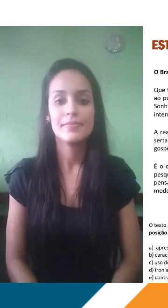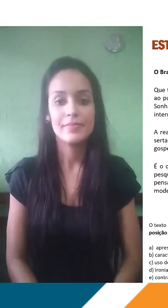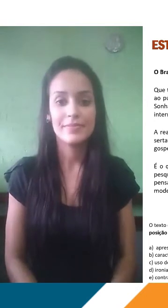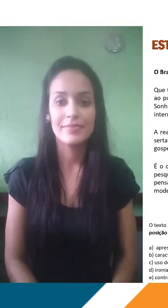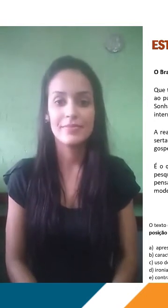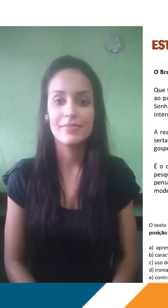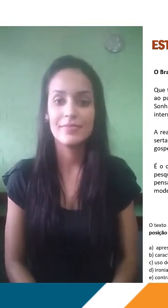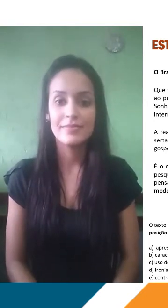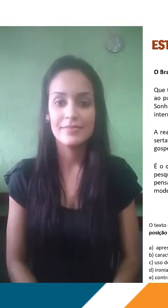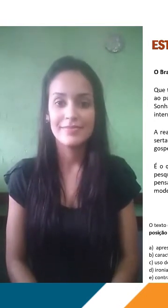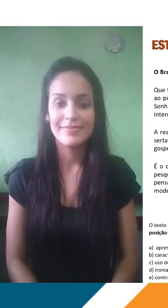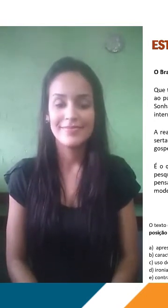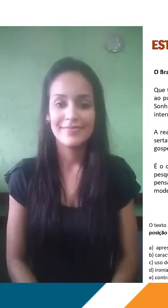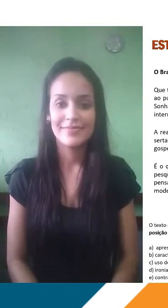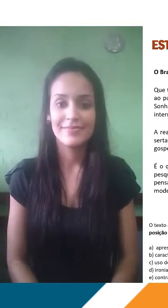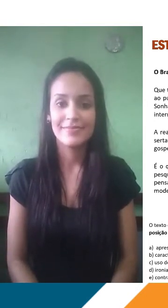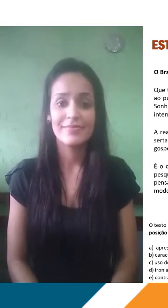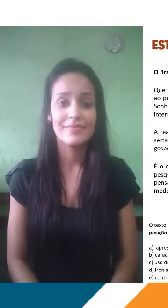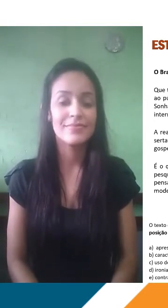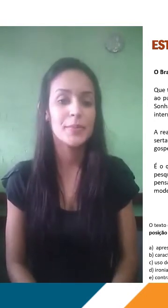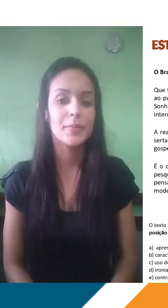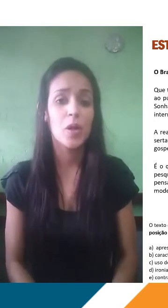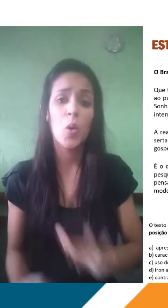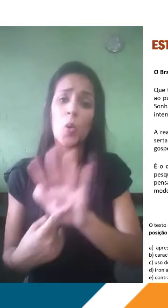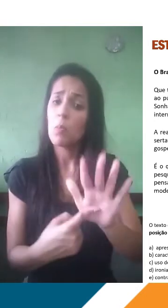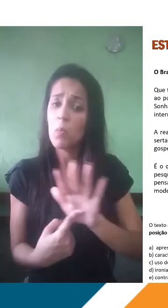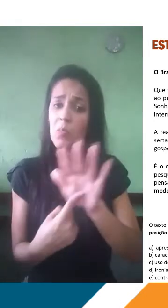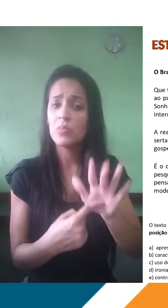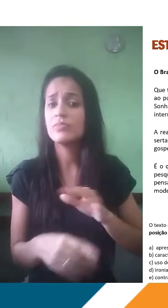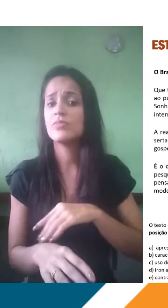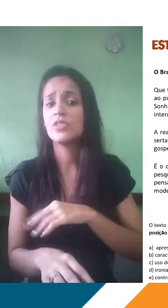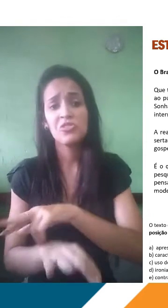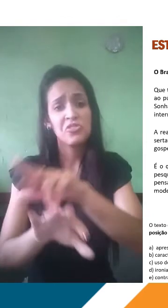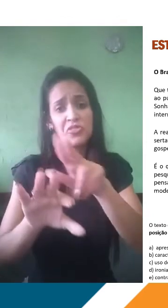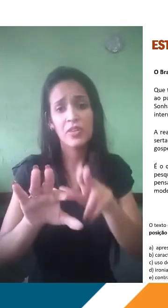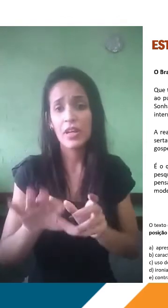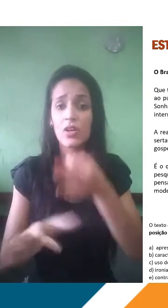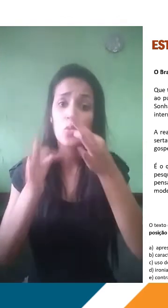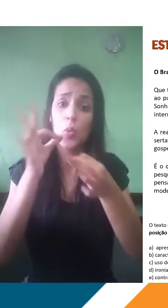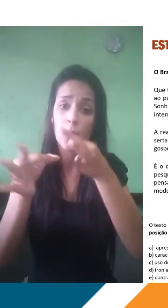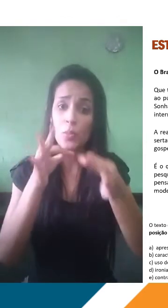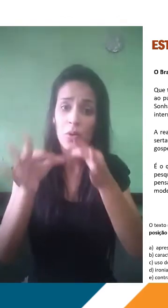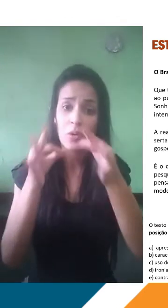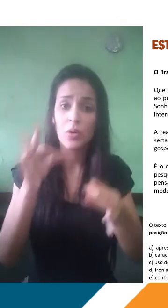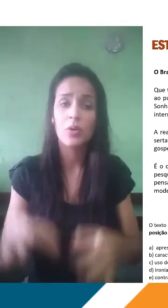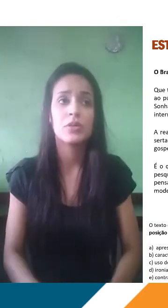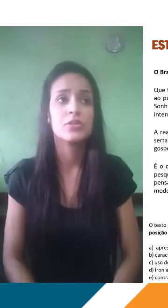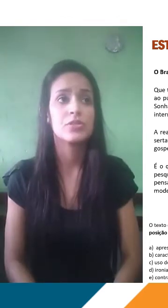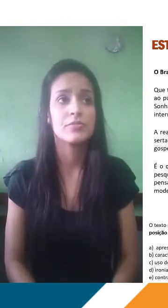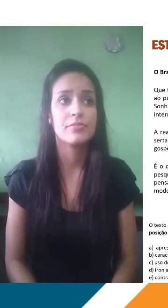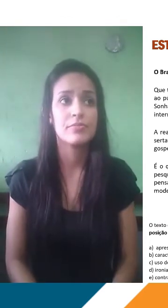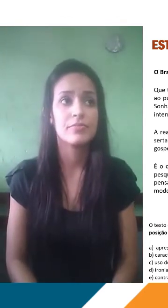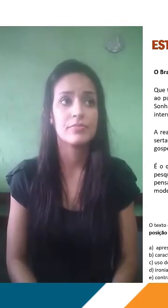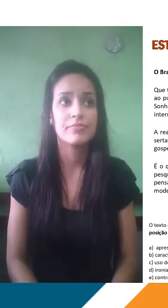concerne a opinião de distintos grupos sobre a popularidade de certos gêneros musicais no Brasil Por isso, a letra B